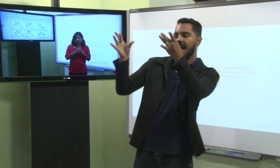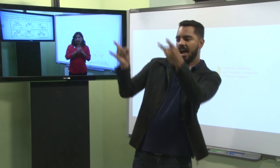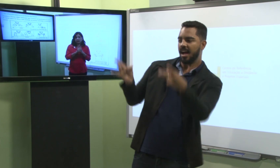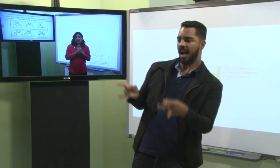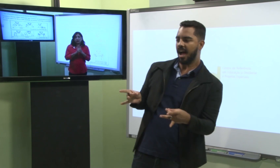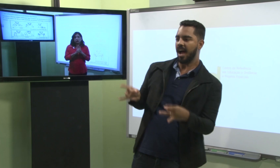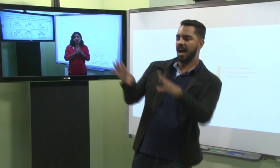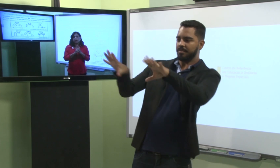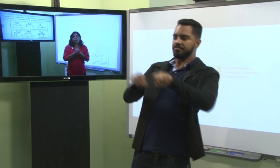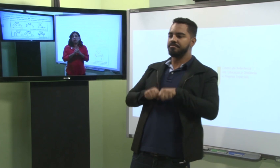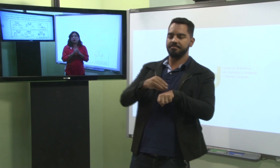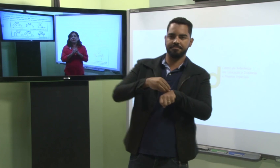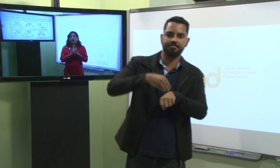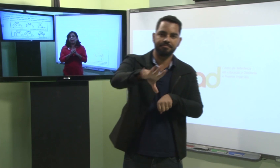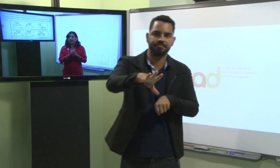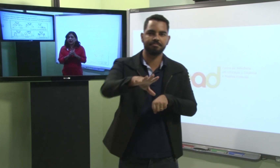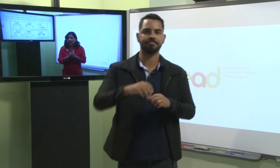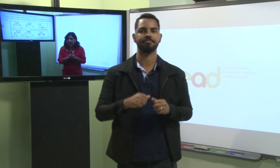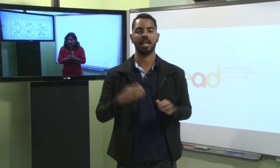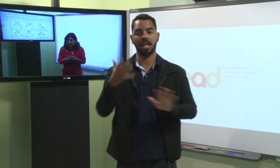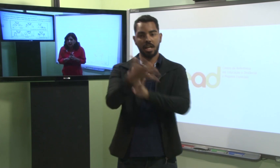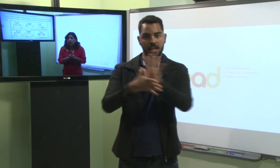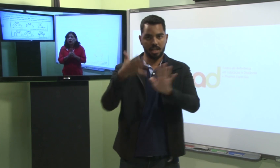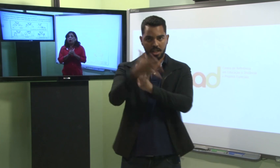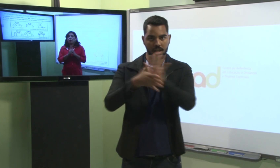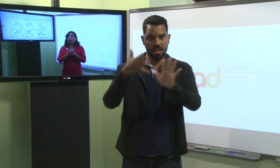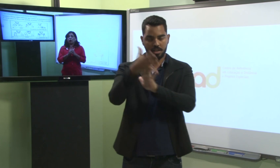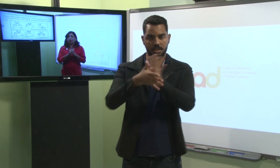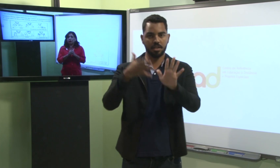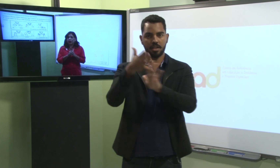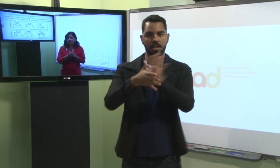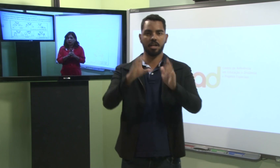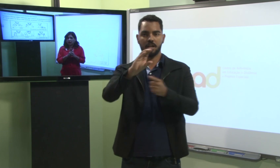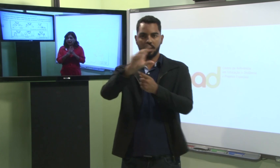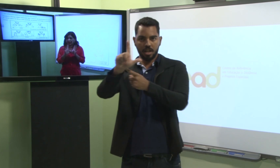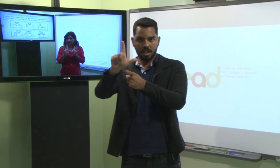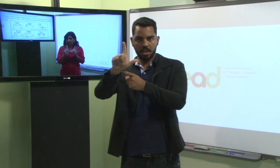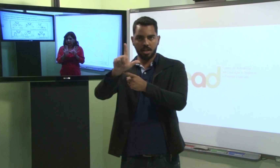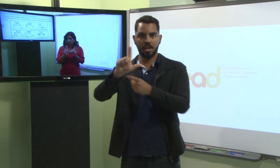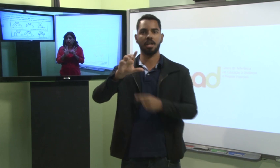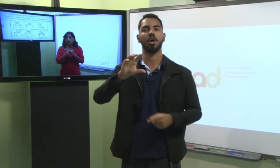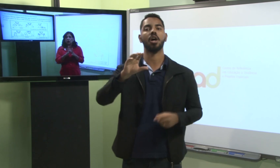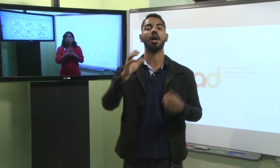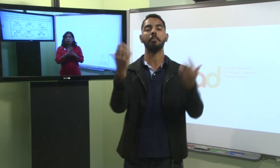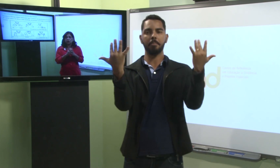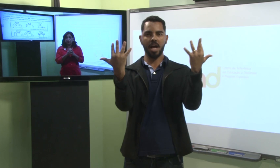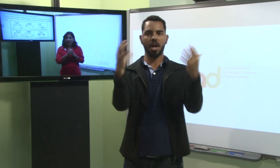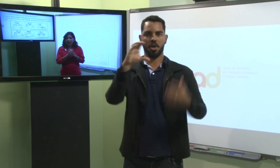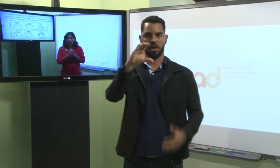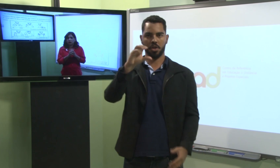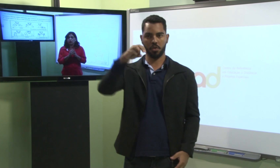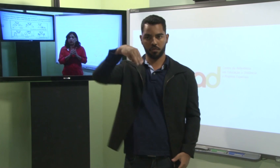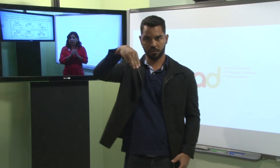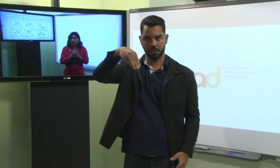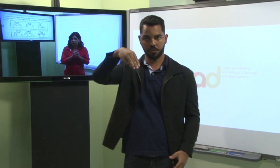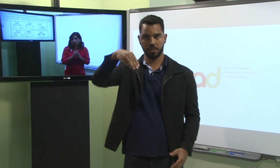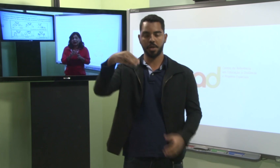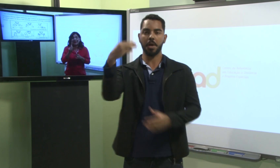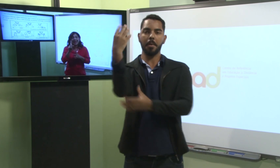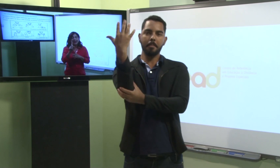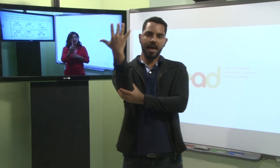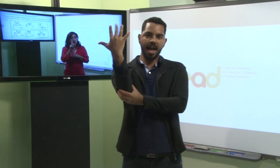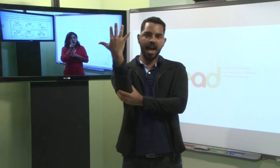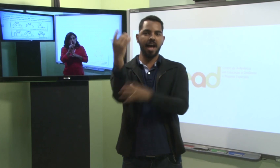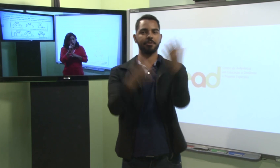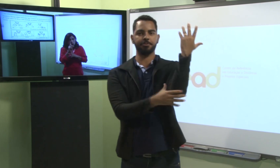os classificadores são formas representadas por configurações das mãos, dos braços, dos dedos